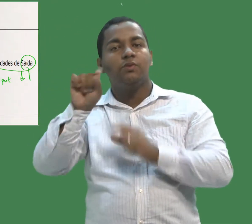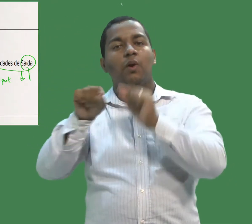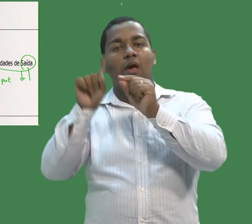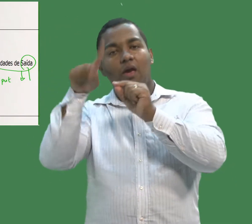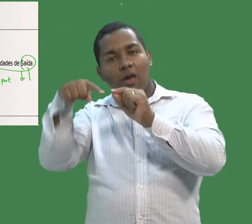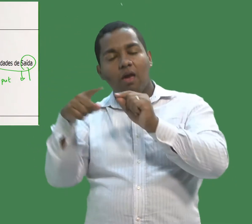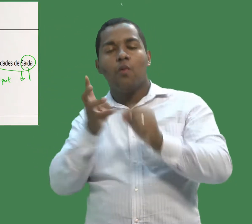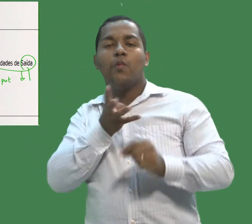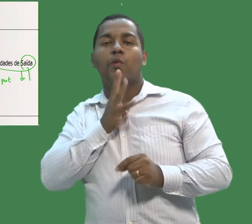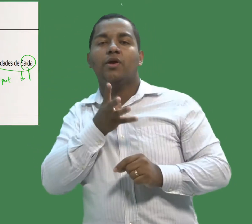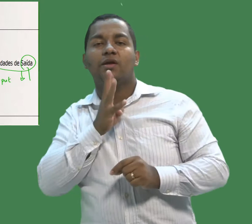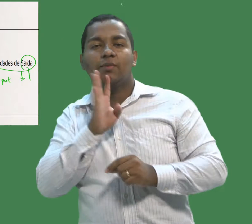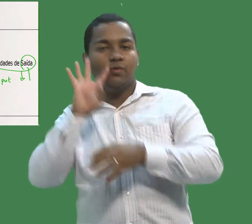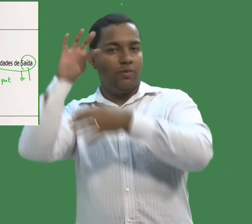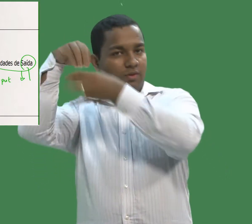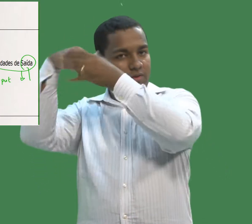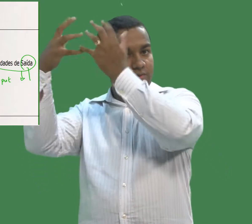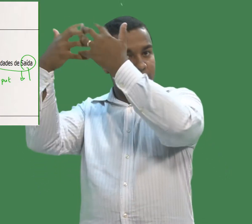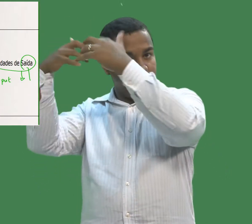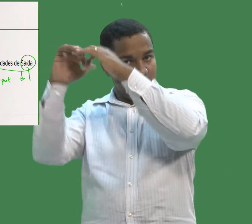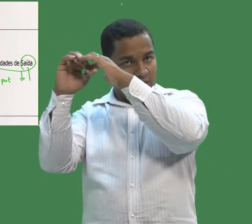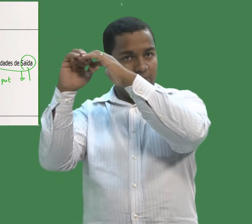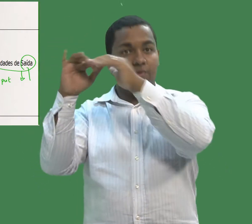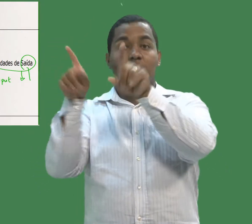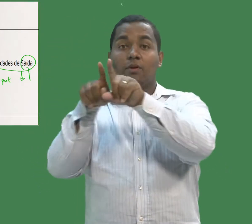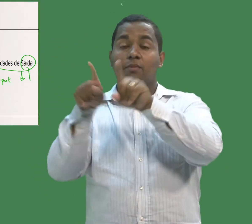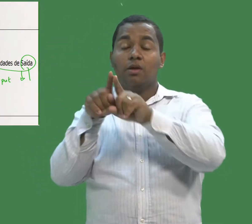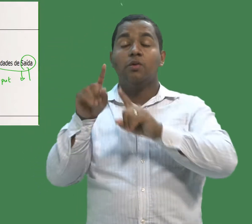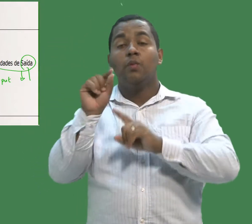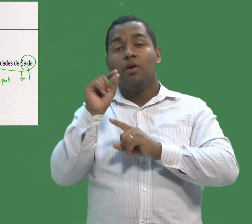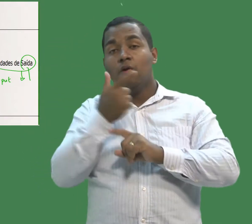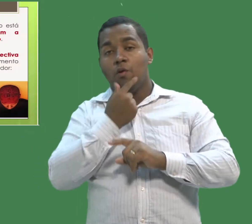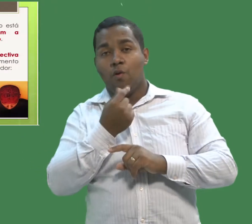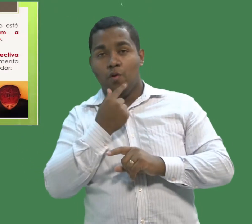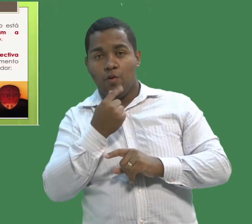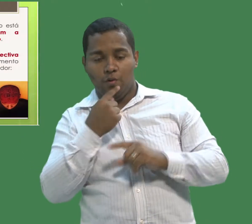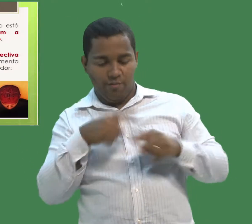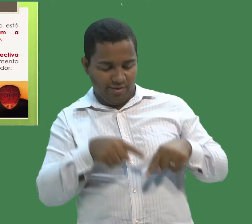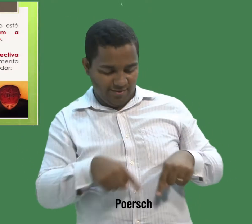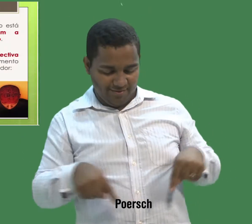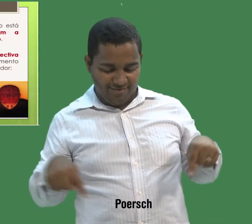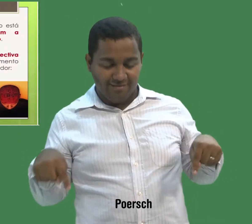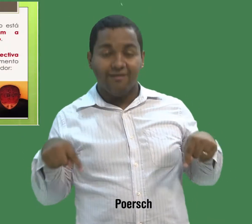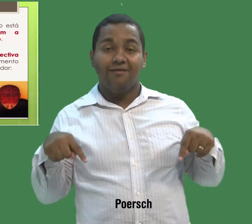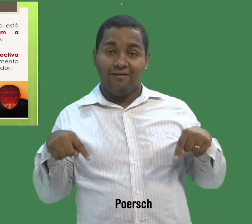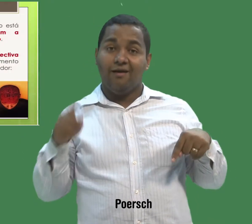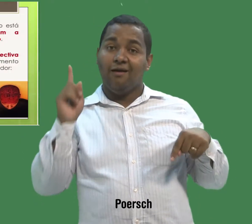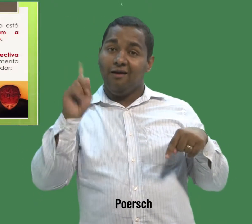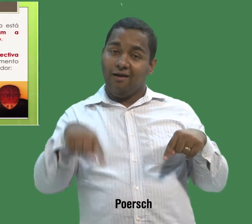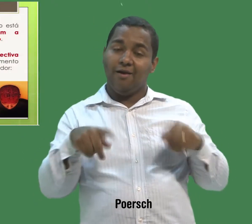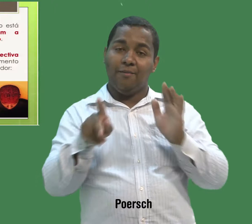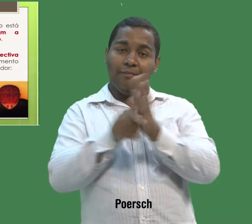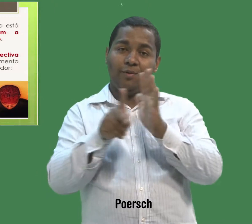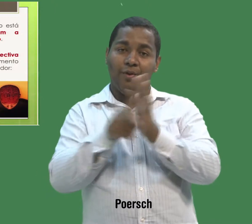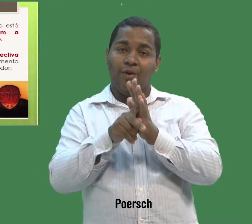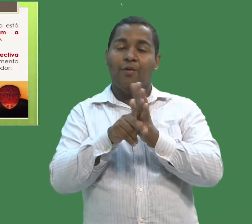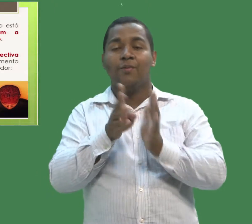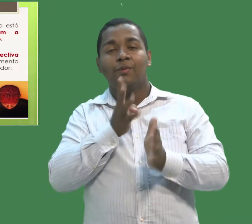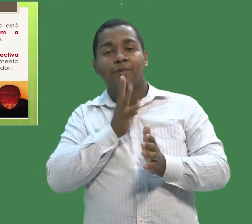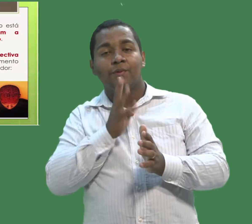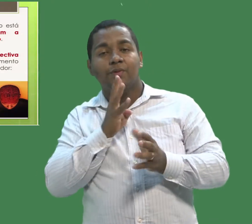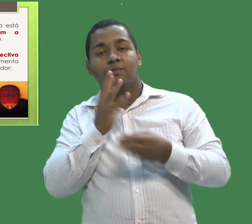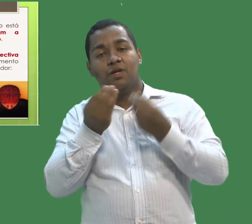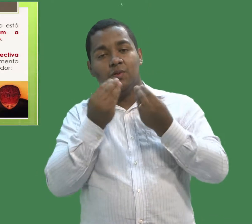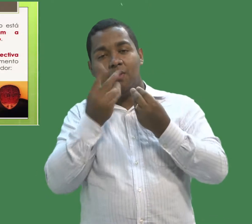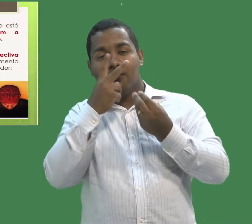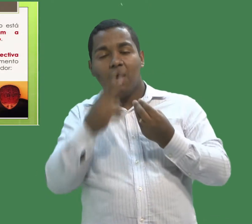a sinapse, que é provocado pelo conhecimento ativado, né, no cérebro. Segundo Porsche, 2005, o conexionismo está